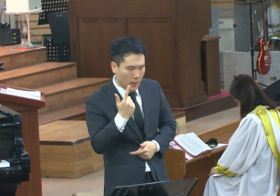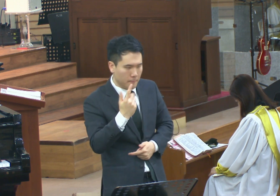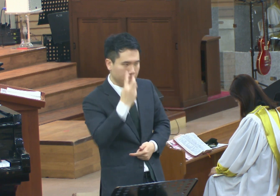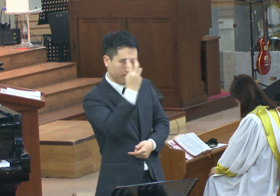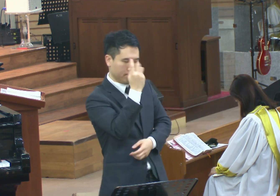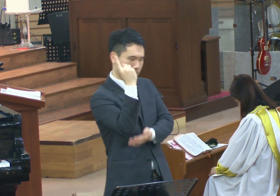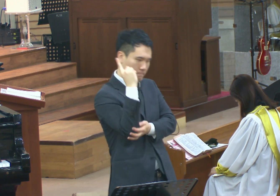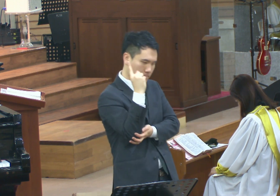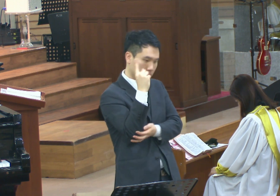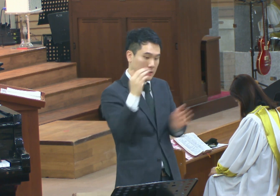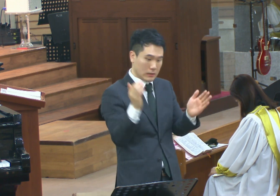지난주 윤한덕